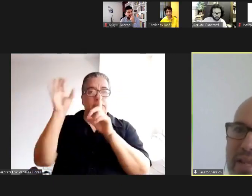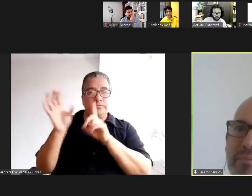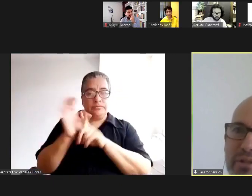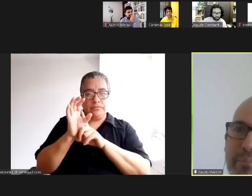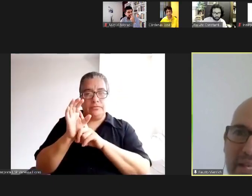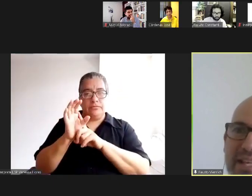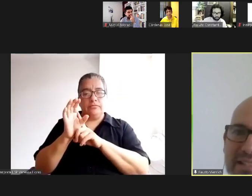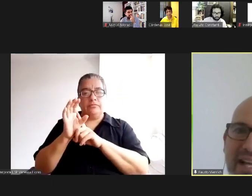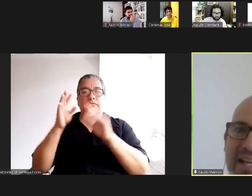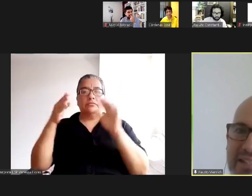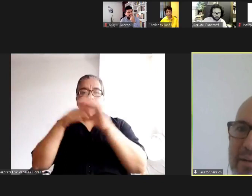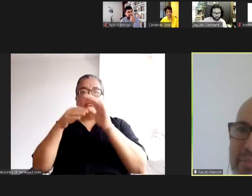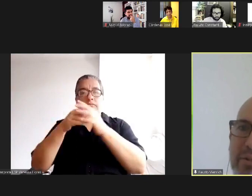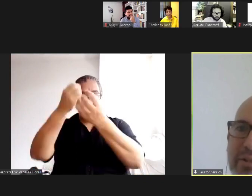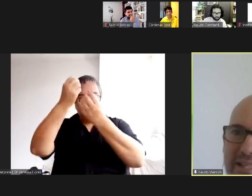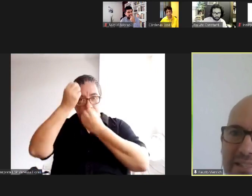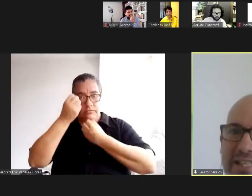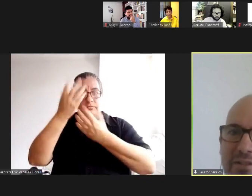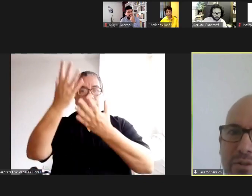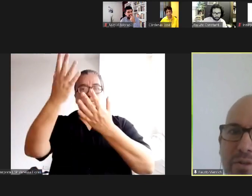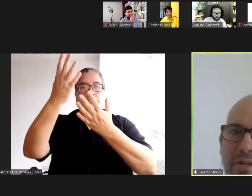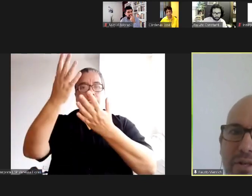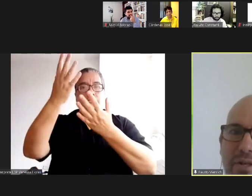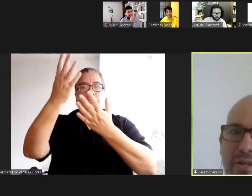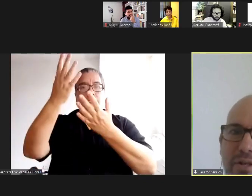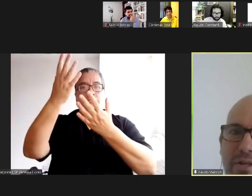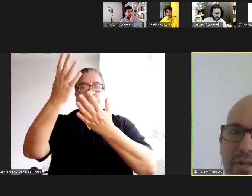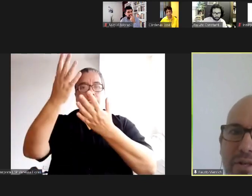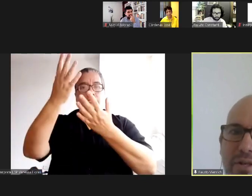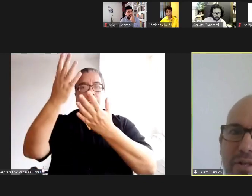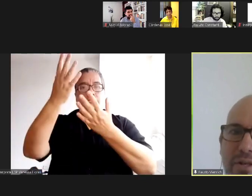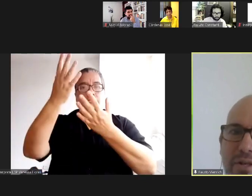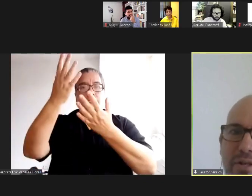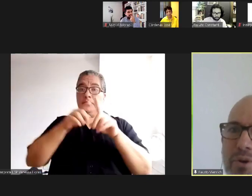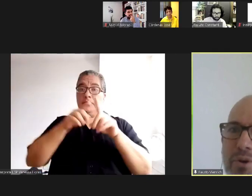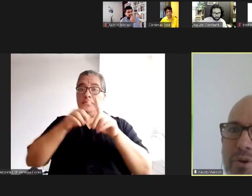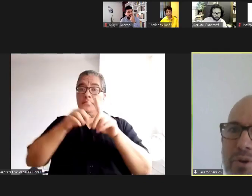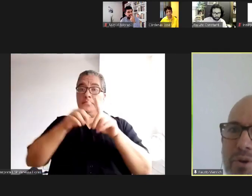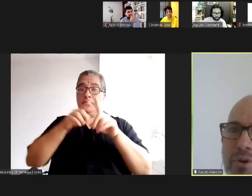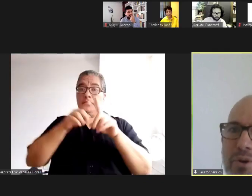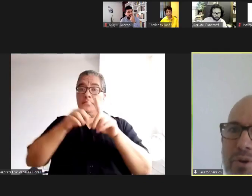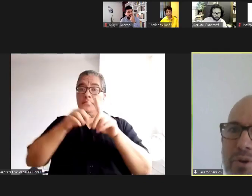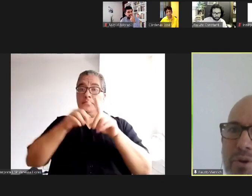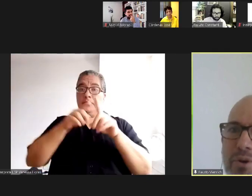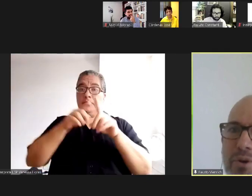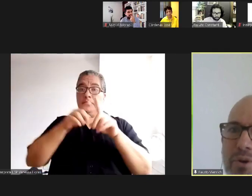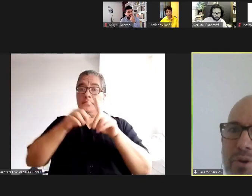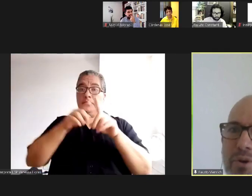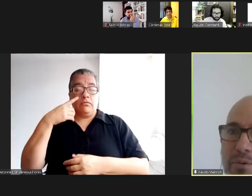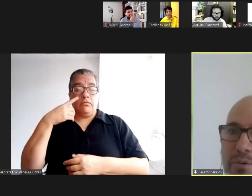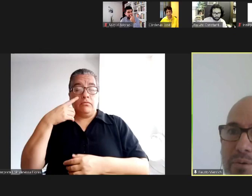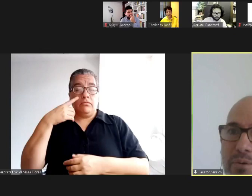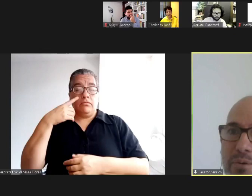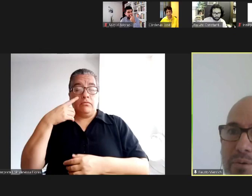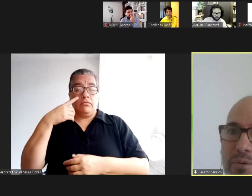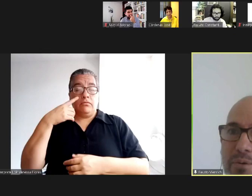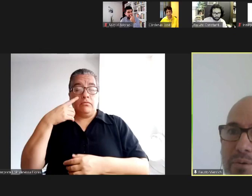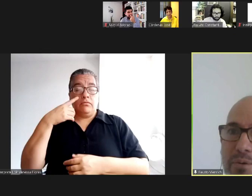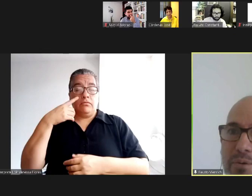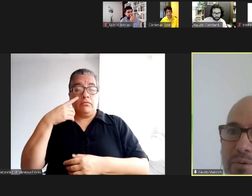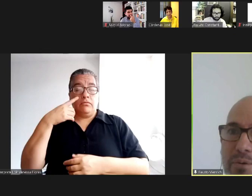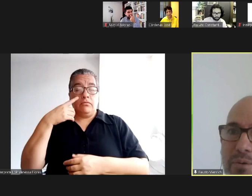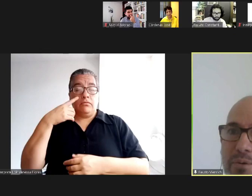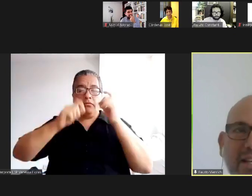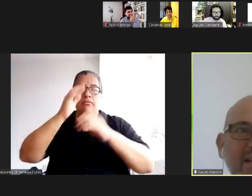información, pero también está ese ámbito de acceso al conocimiento por parte de las personas con alguna discapacidad,